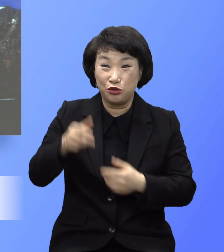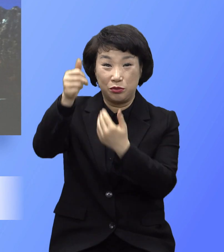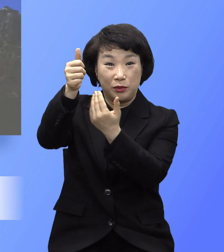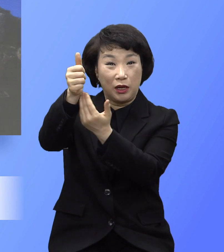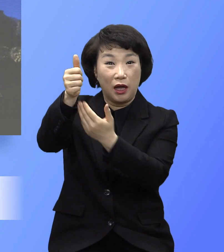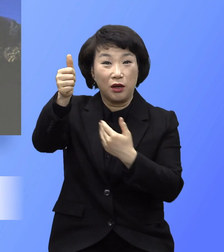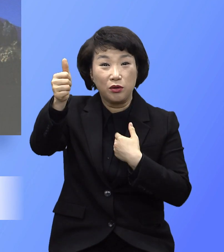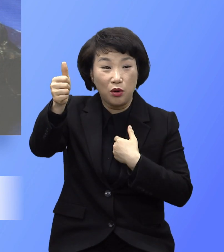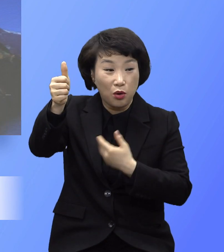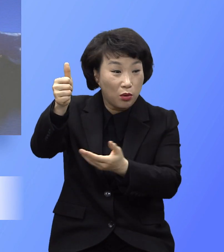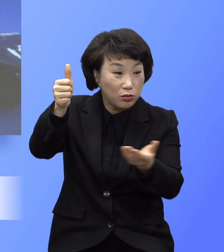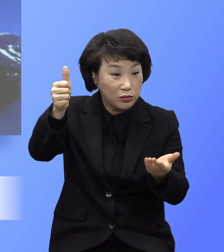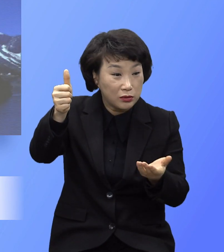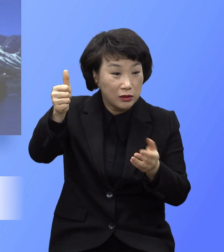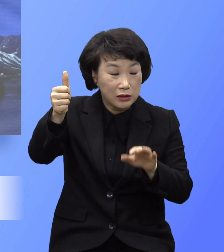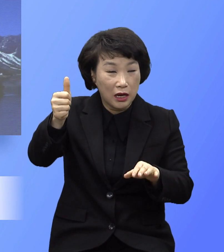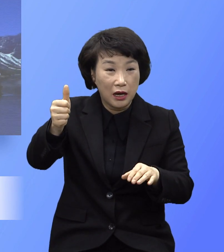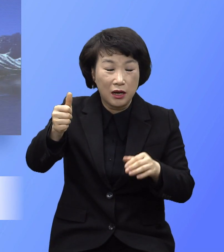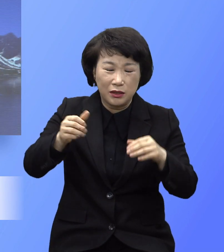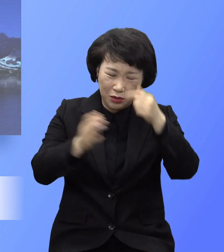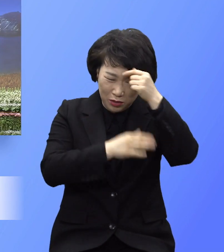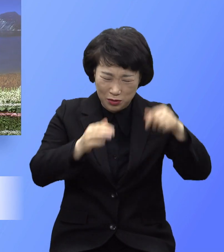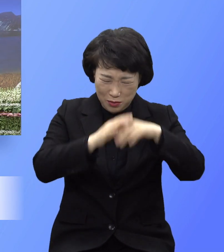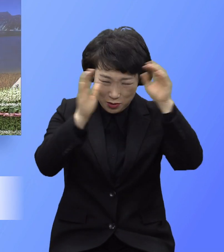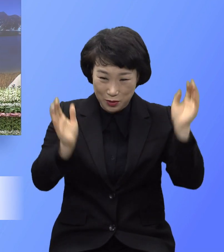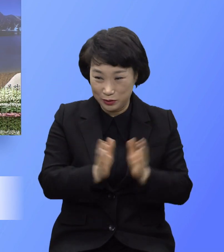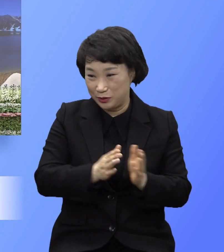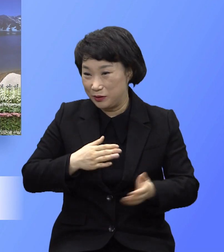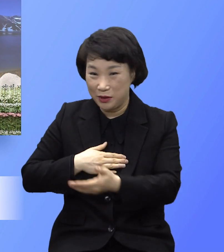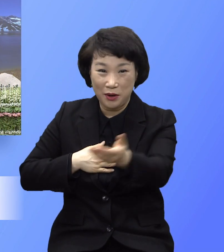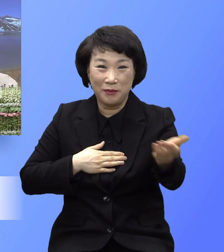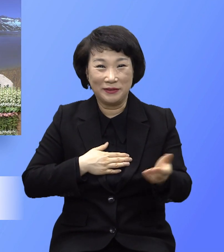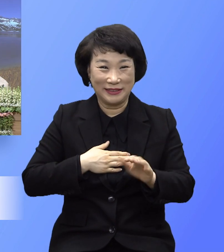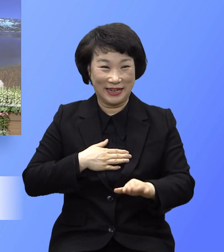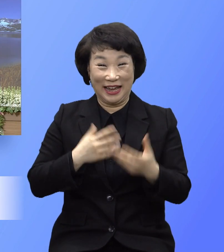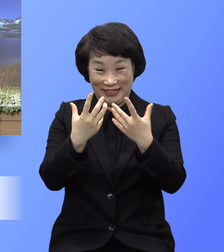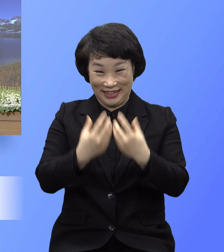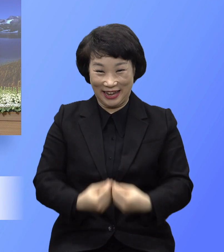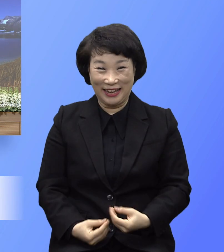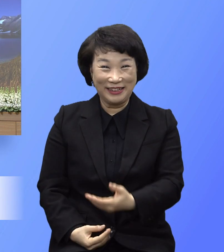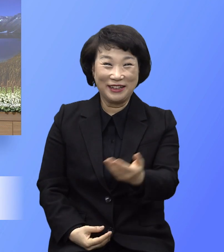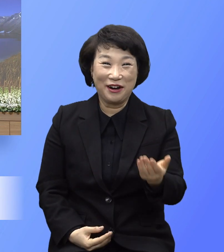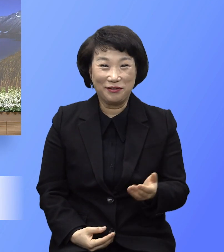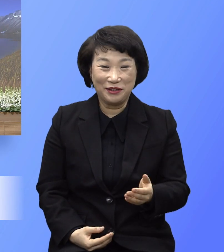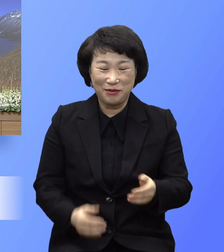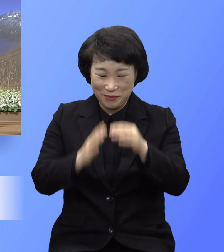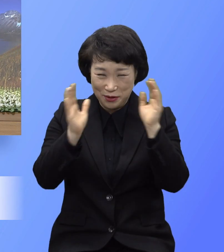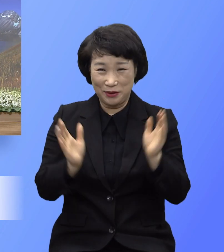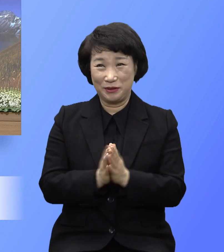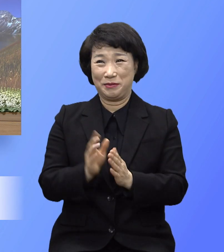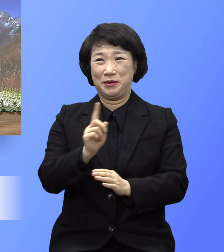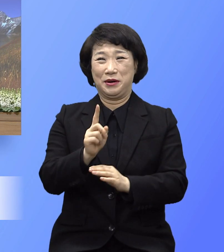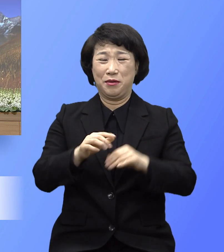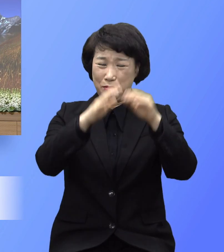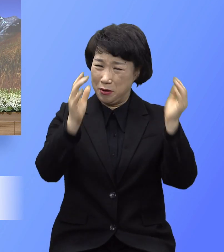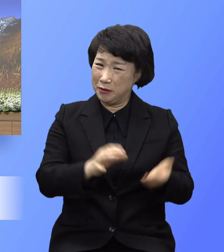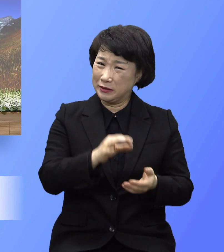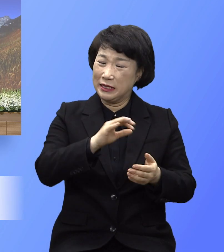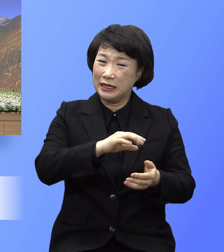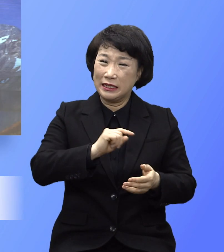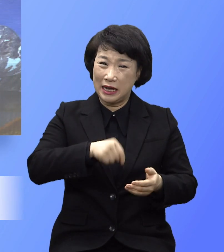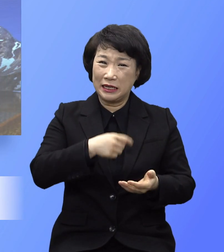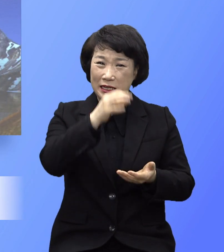앞에 우리 전 교인에게 여러분은 다 최소한 전 재산